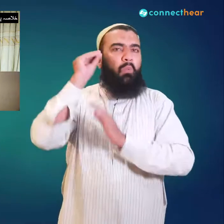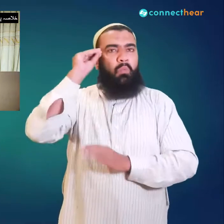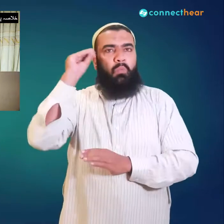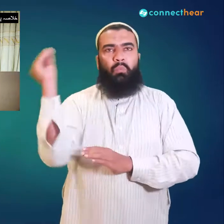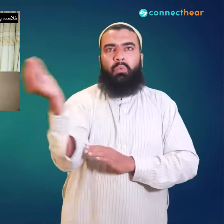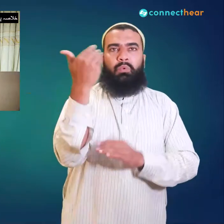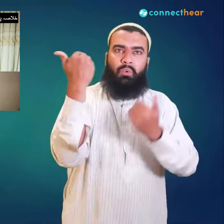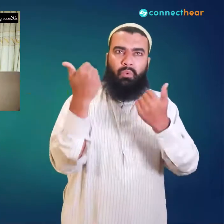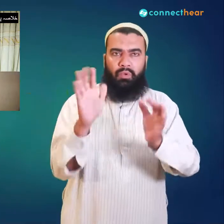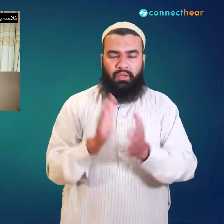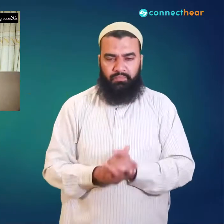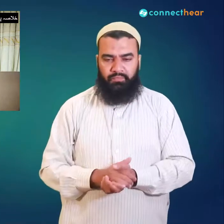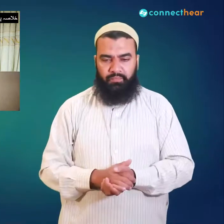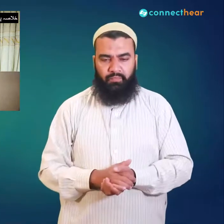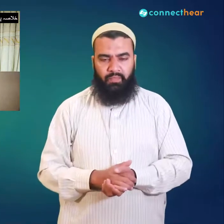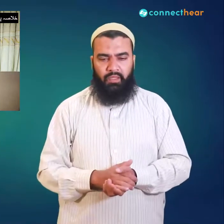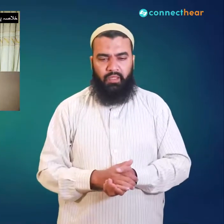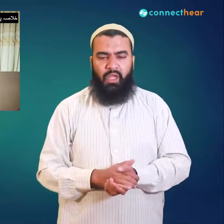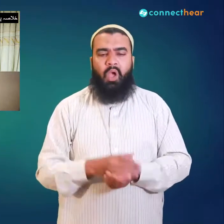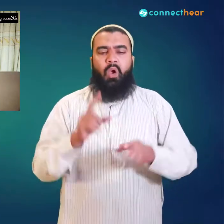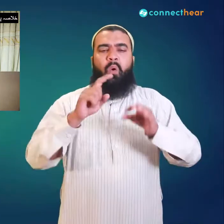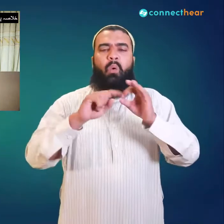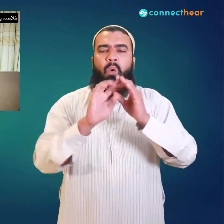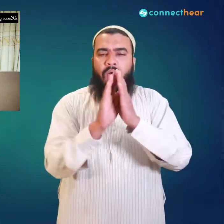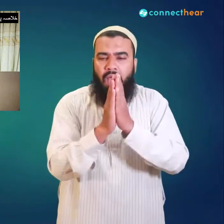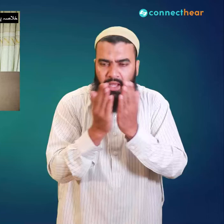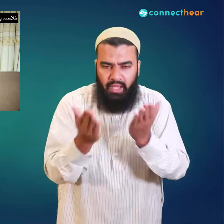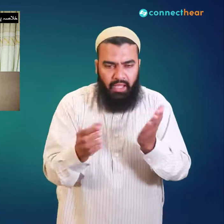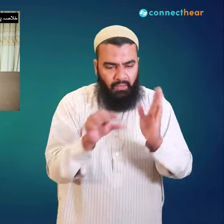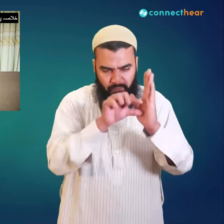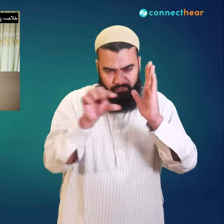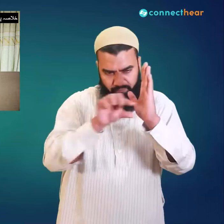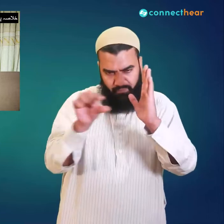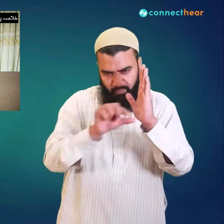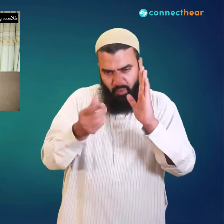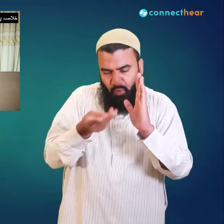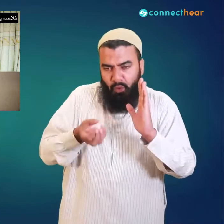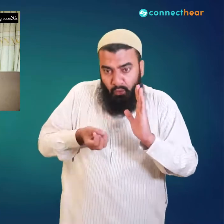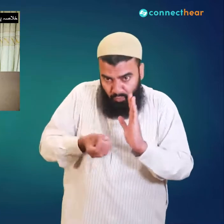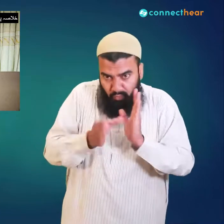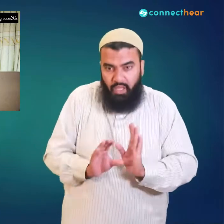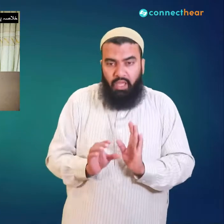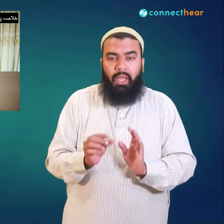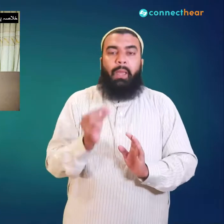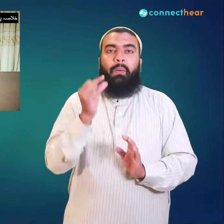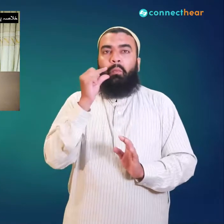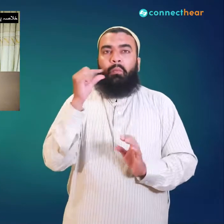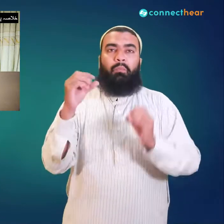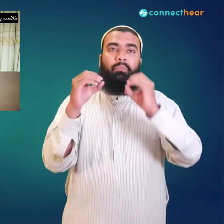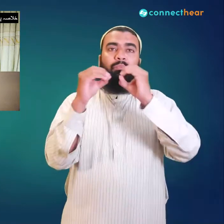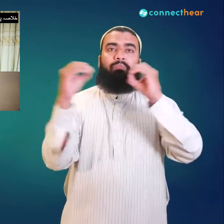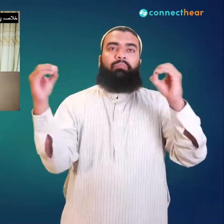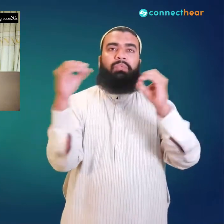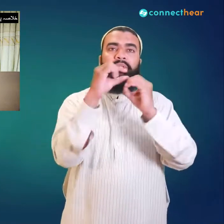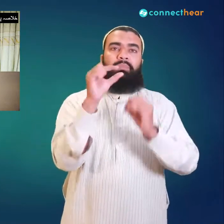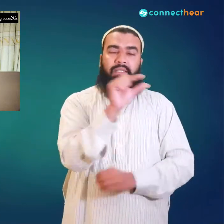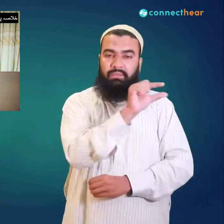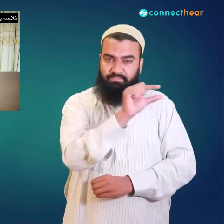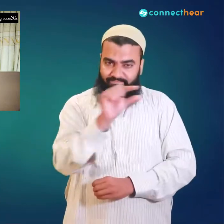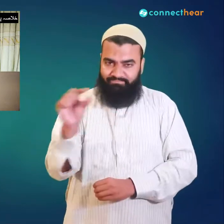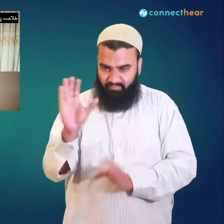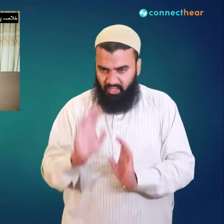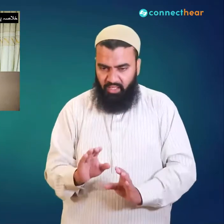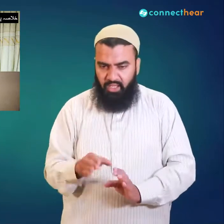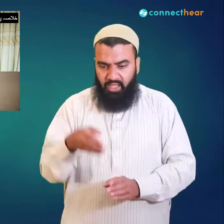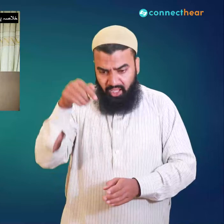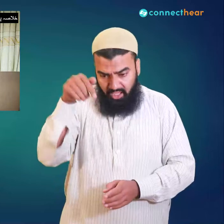مذکور ہوتی ہے، جو کہ ایک سورت اور دوسرے کے درمیان فرق کرنے کے لیے بھی ہے، فاصلہ کرنے کے لیے ہے،